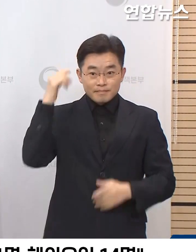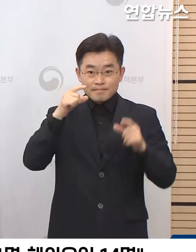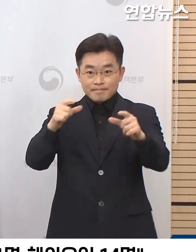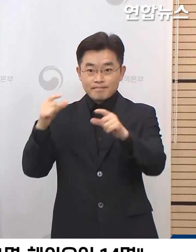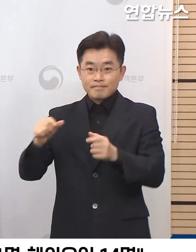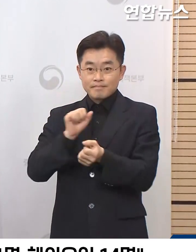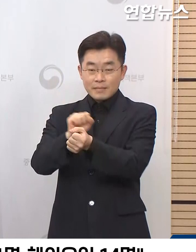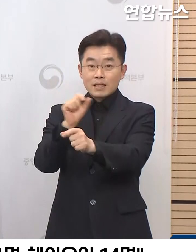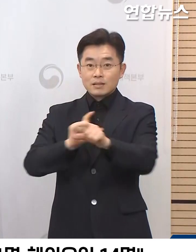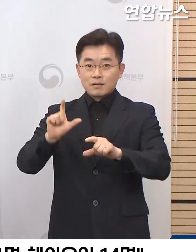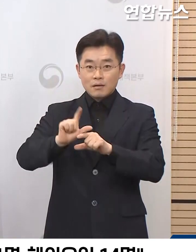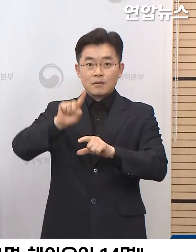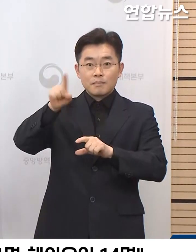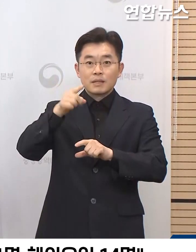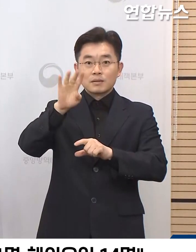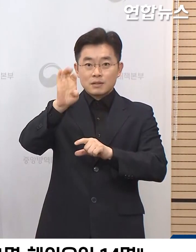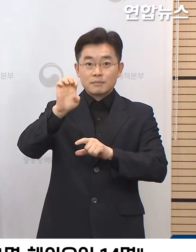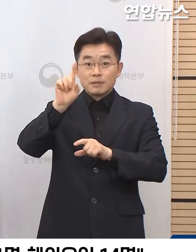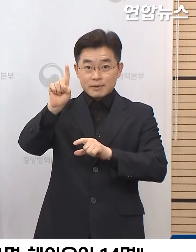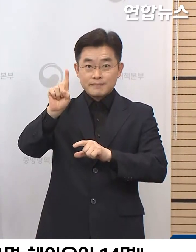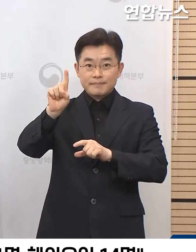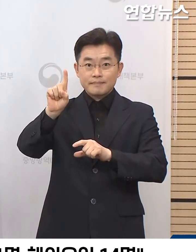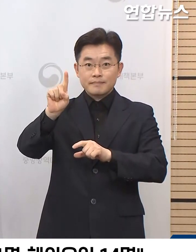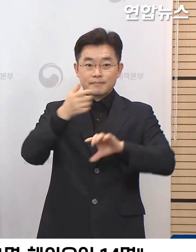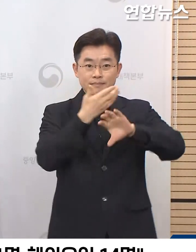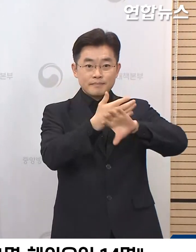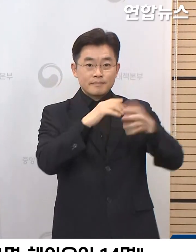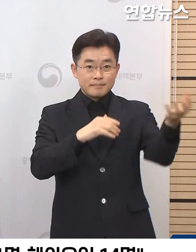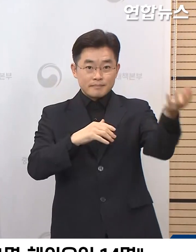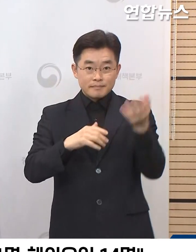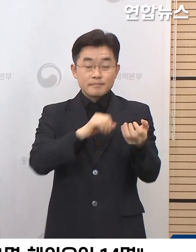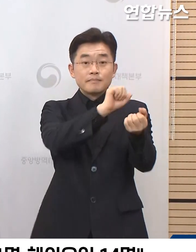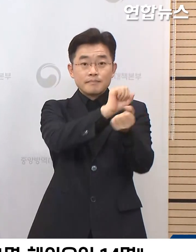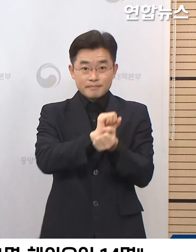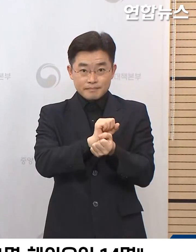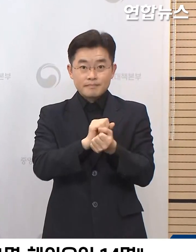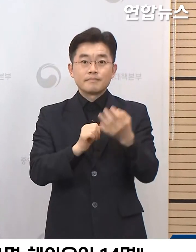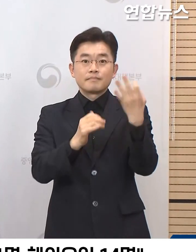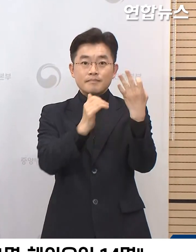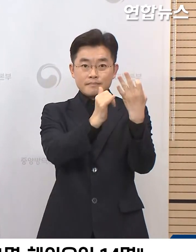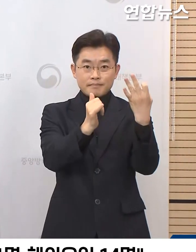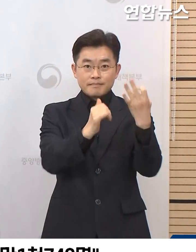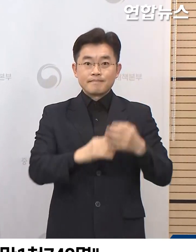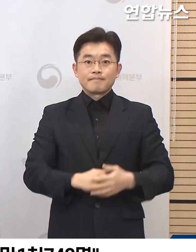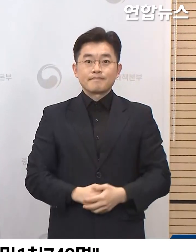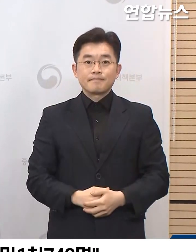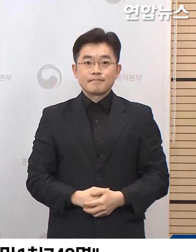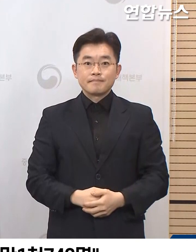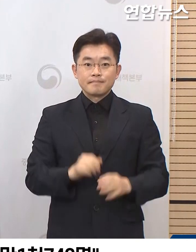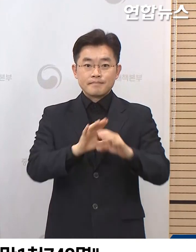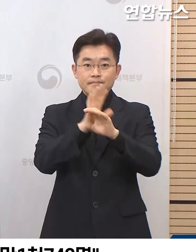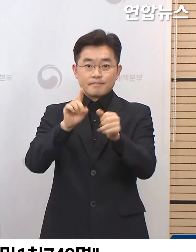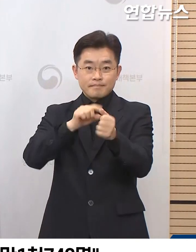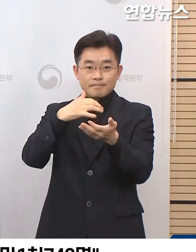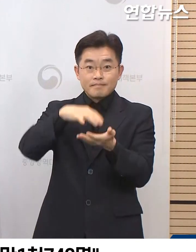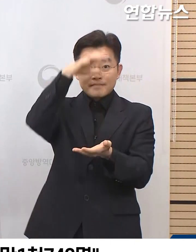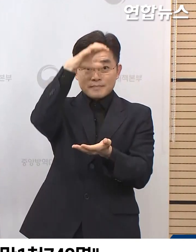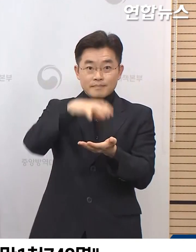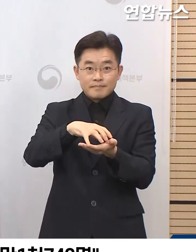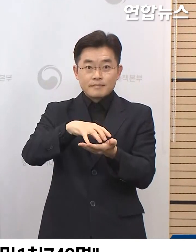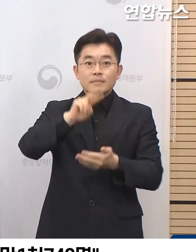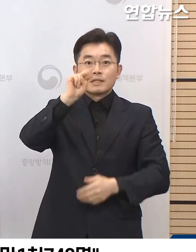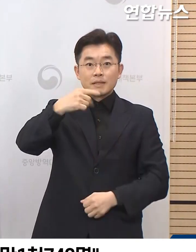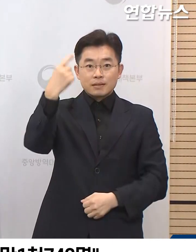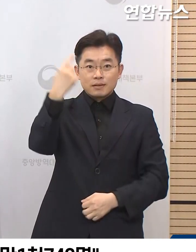확진 자수는 141명 입니다 해외 유입 사례는 14명 이고 총 누적 확신 자수는